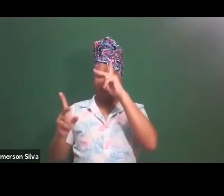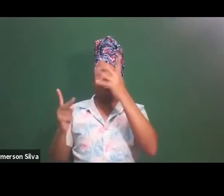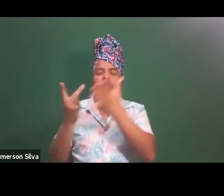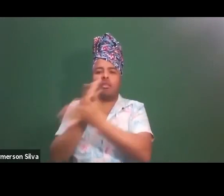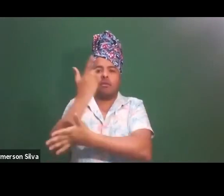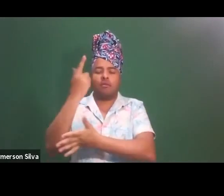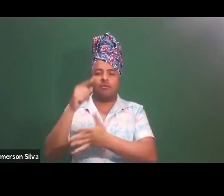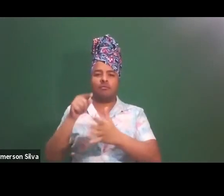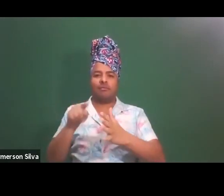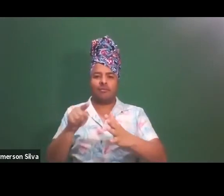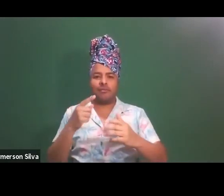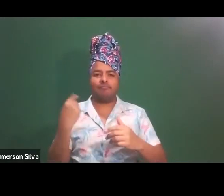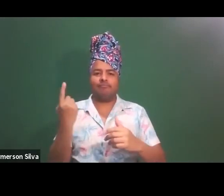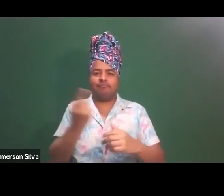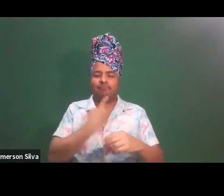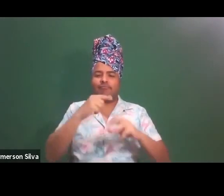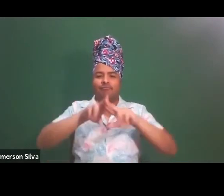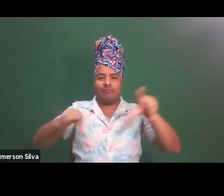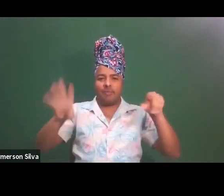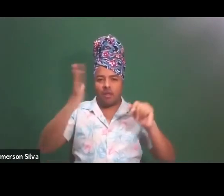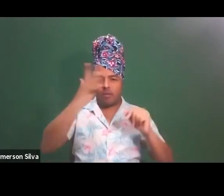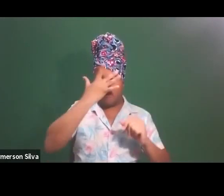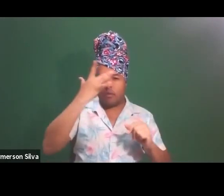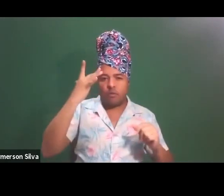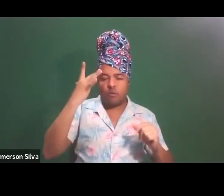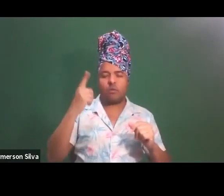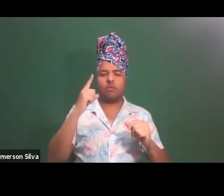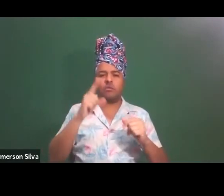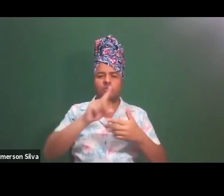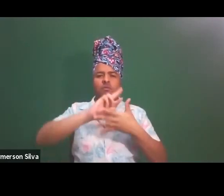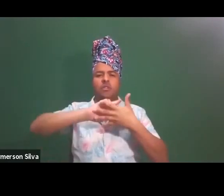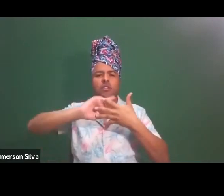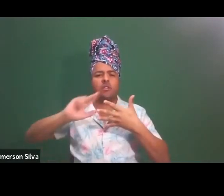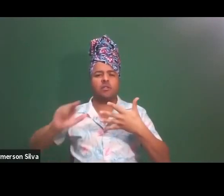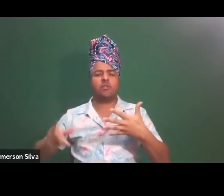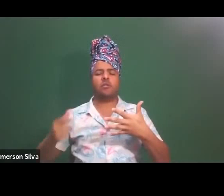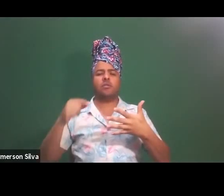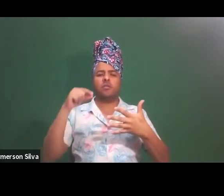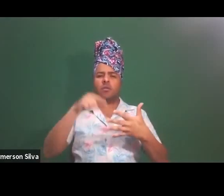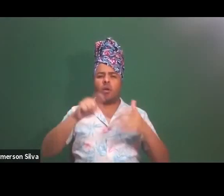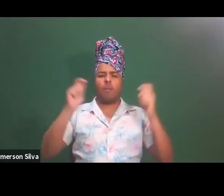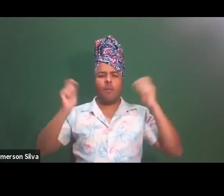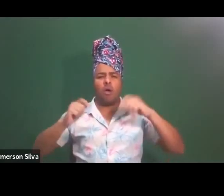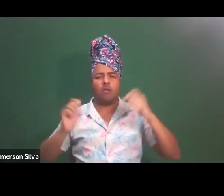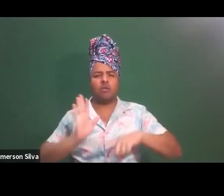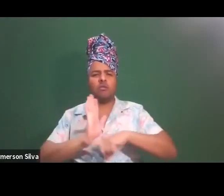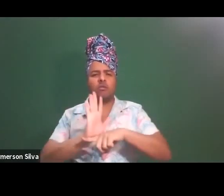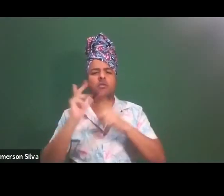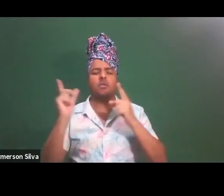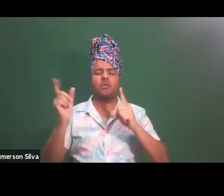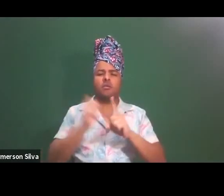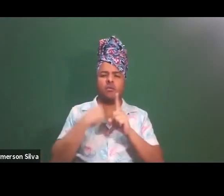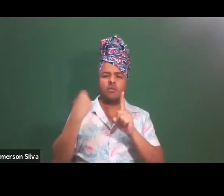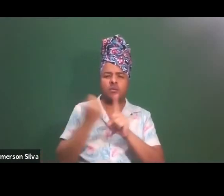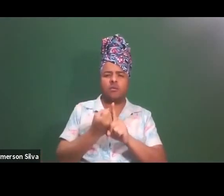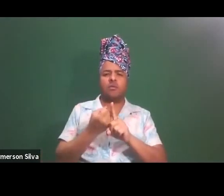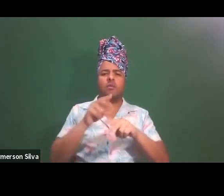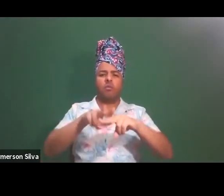construir formas e trabalhos que possam ajudar a sociedade, e, nesse